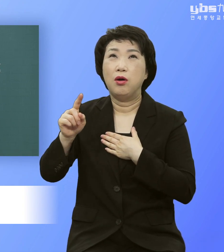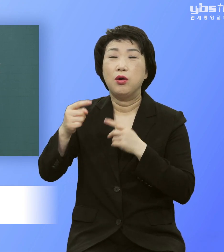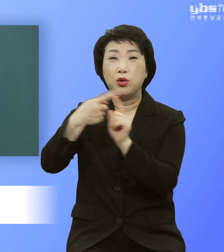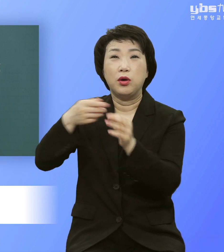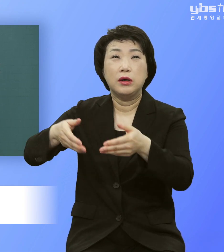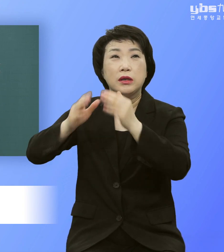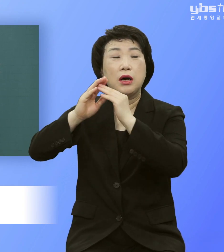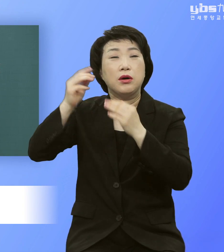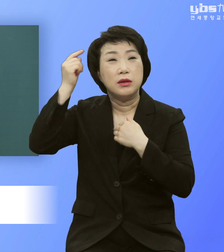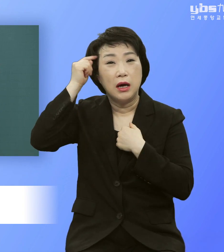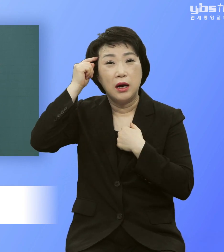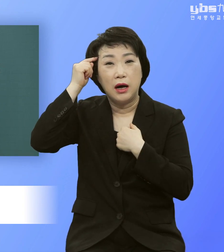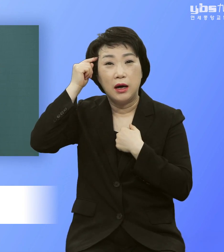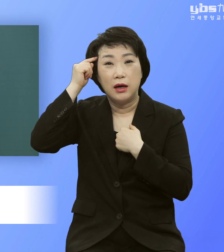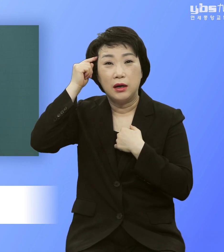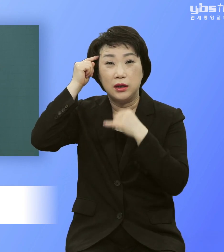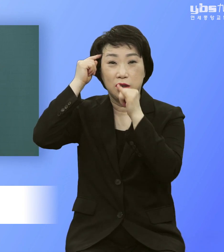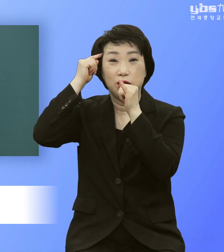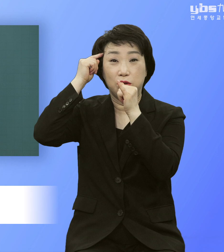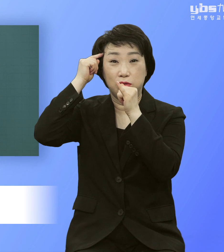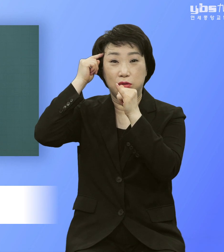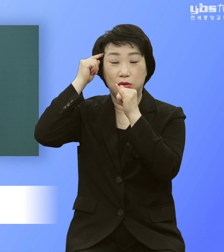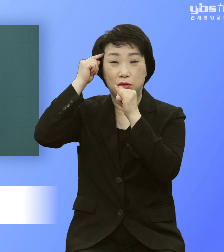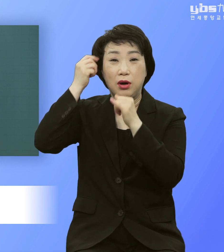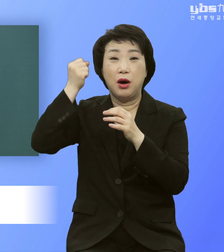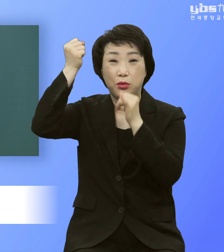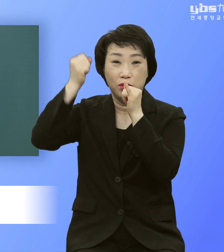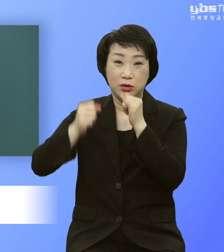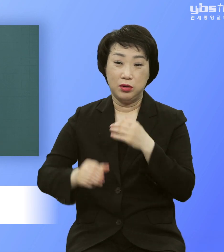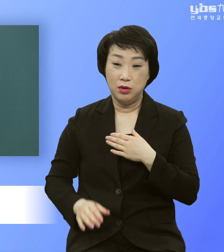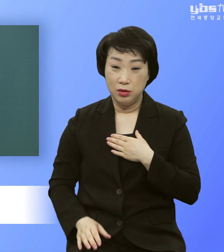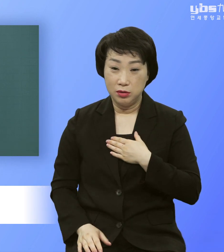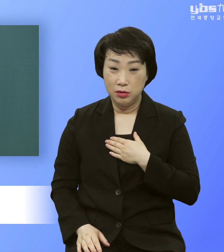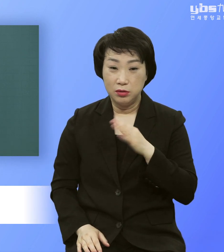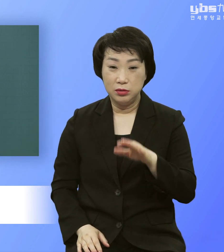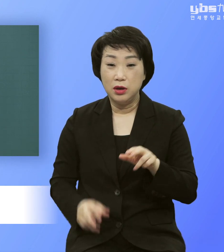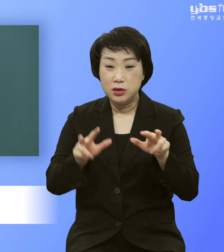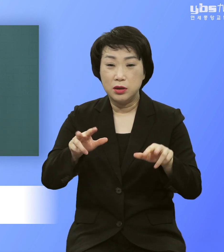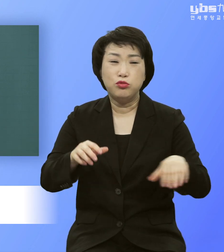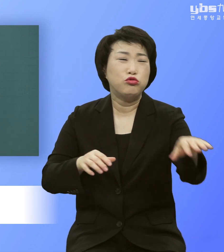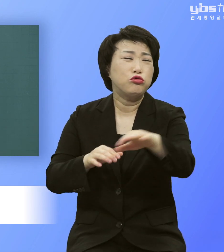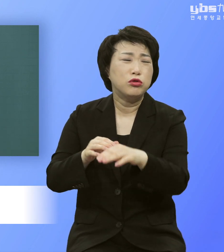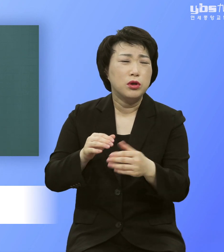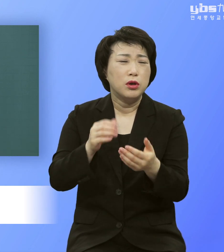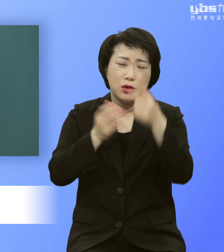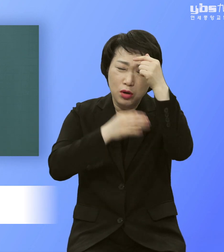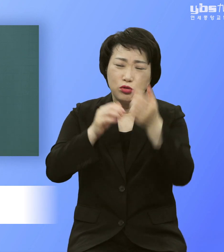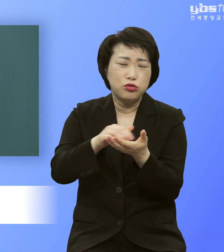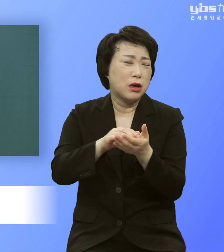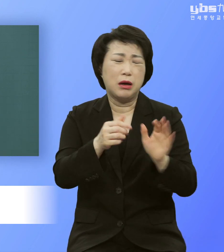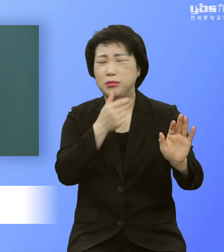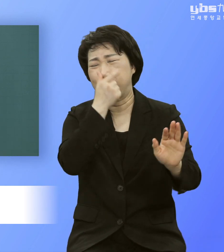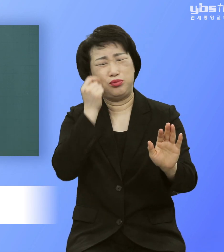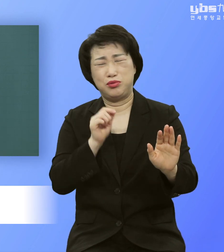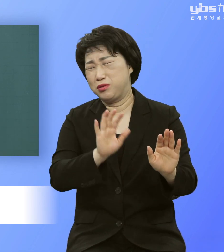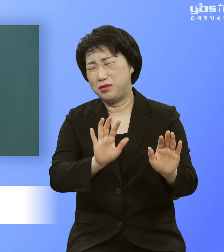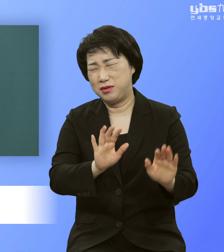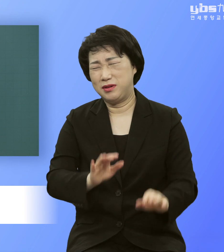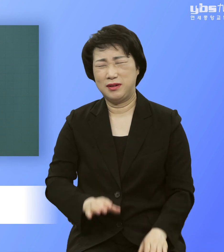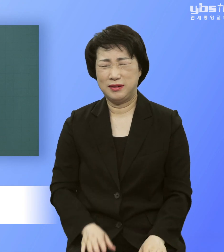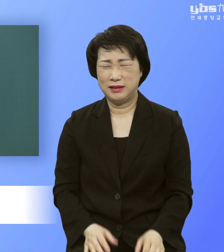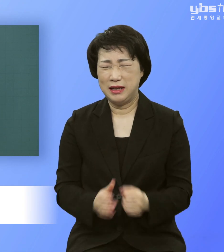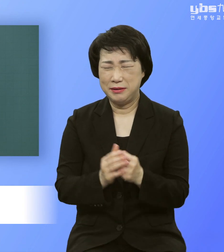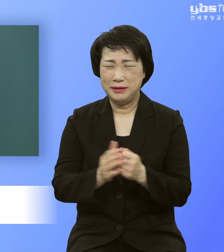지어야 된다고는 내 생각이 있어. 근데 지금 요 숫자 가지고는 안 된다고 생각하기